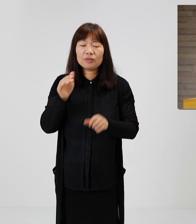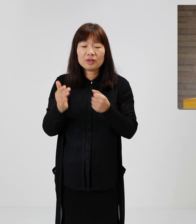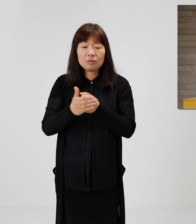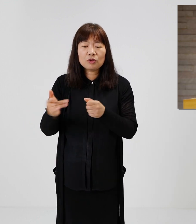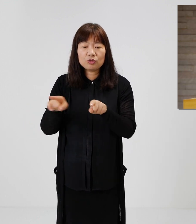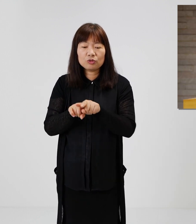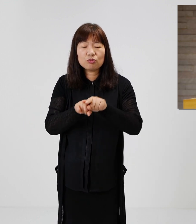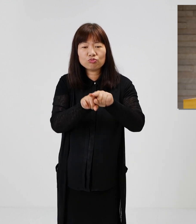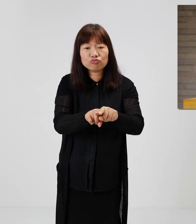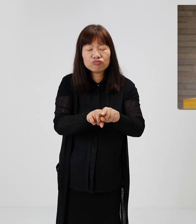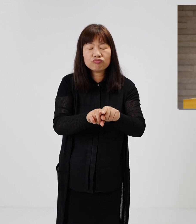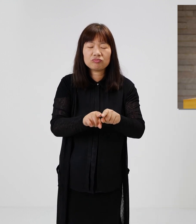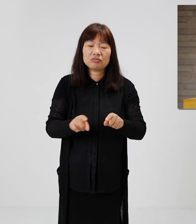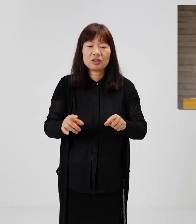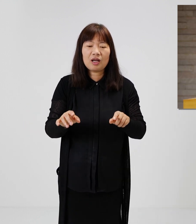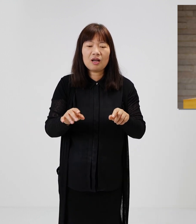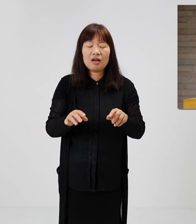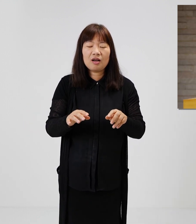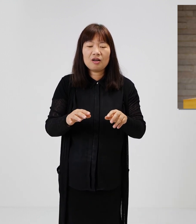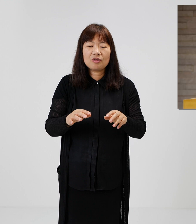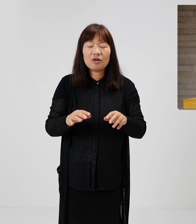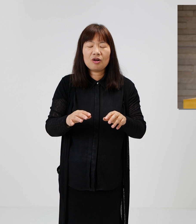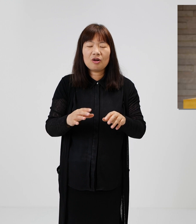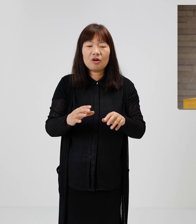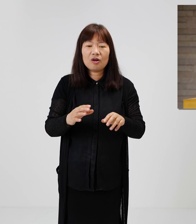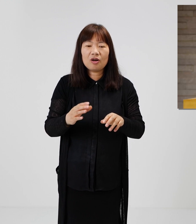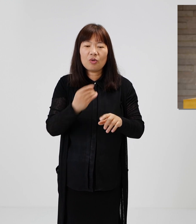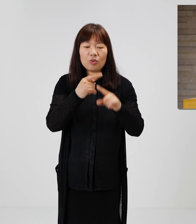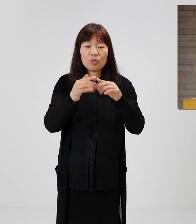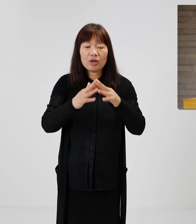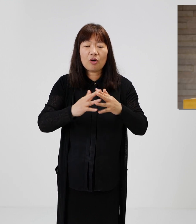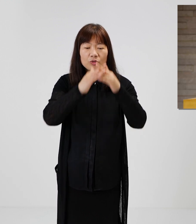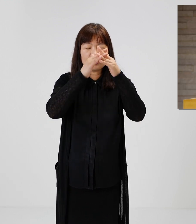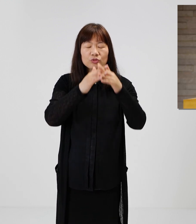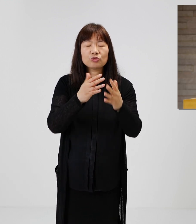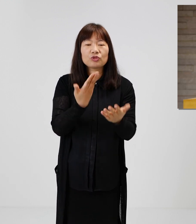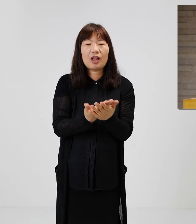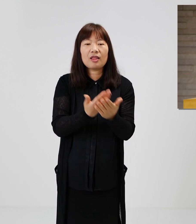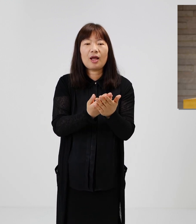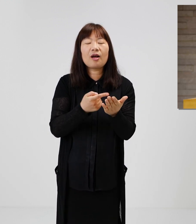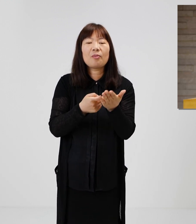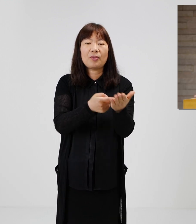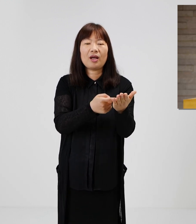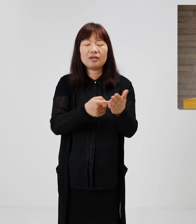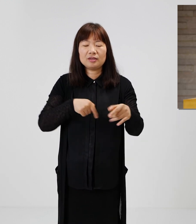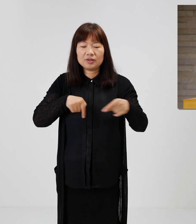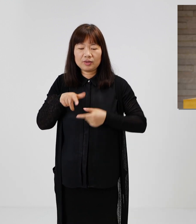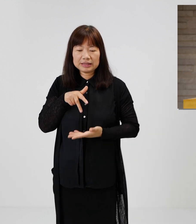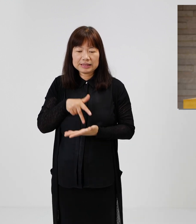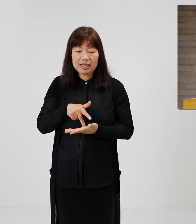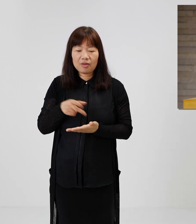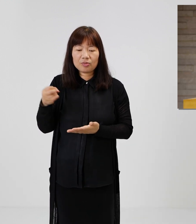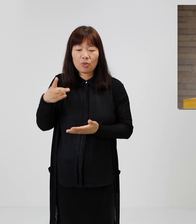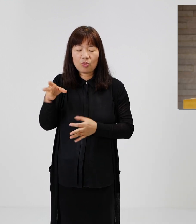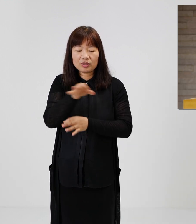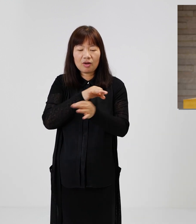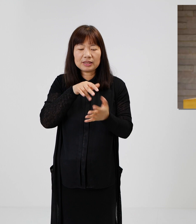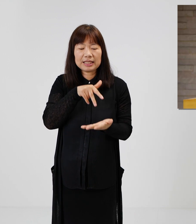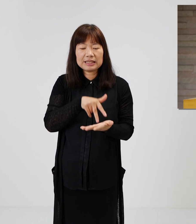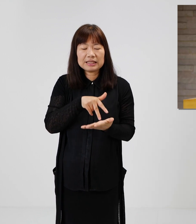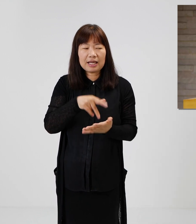짓자. 그러면 이거를 정치적인 측면에서, 경제적인